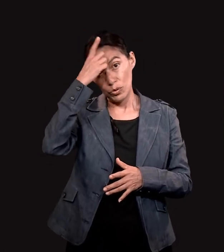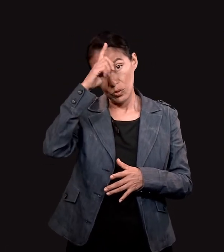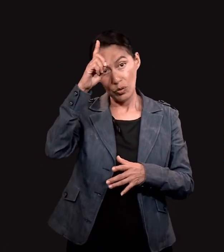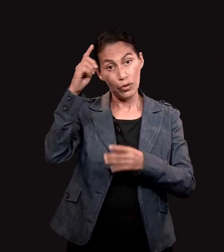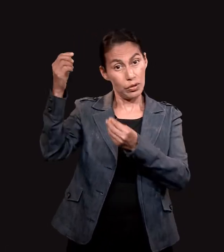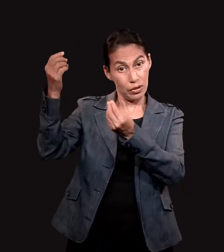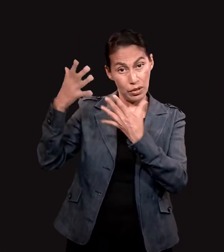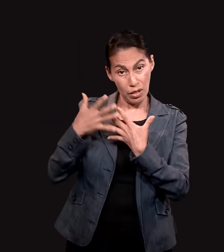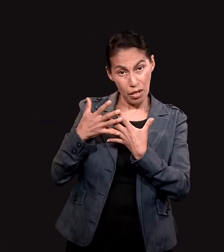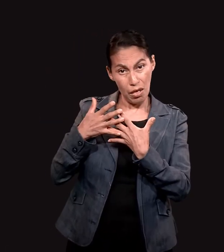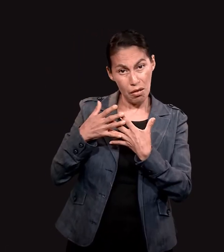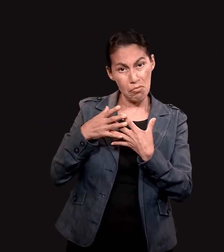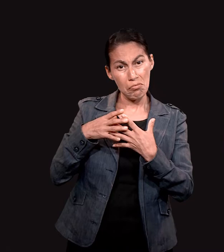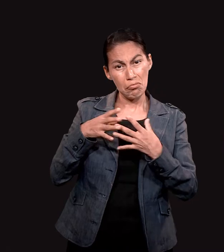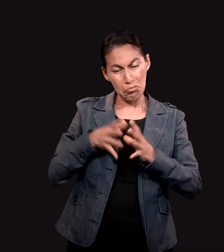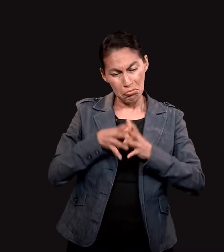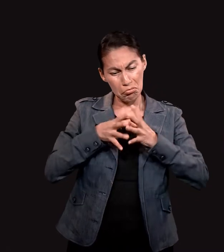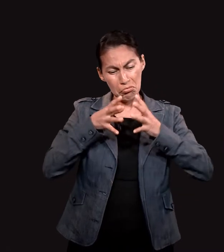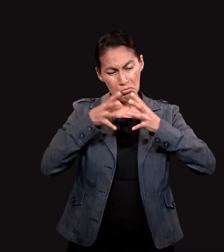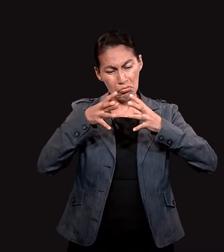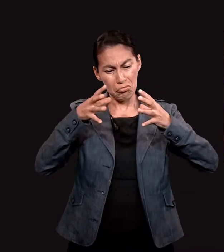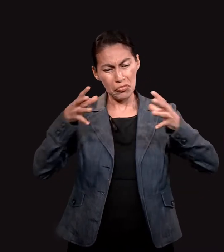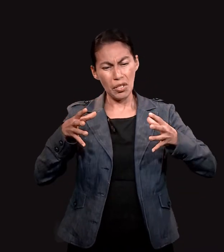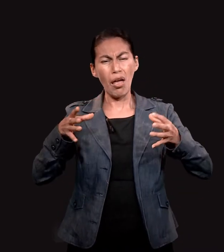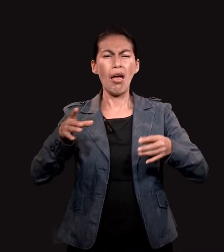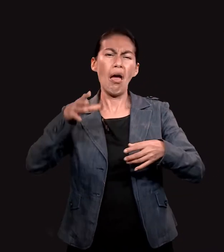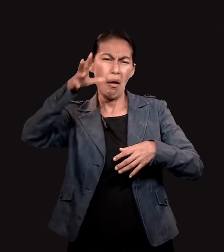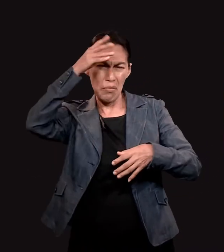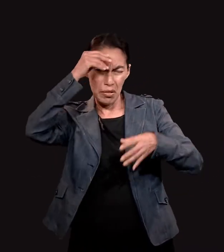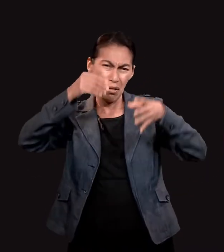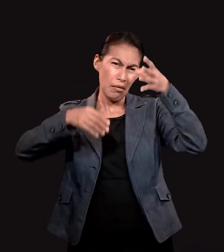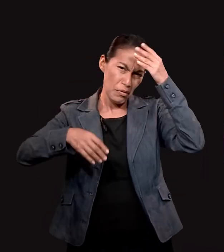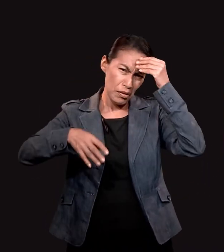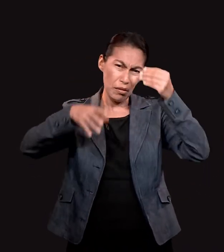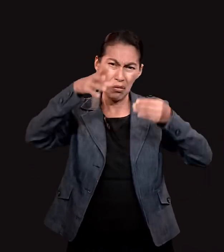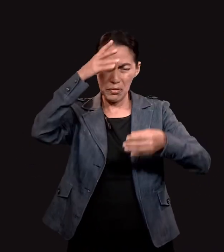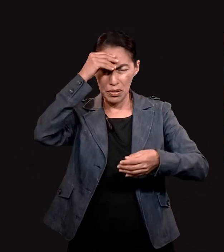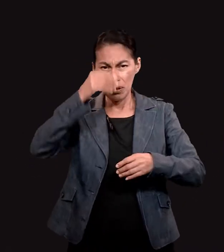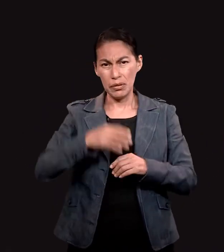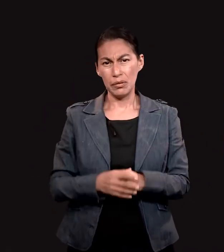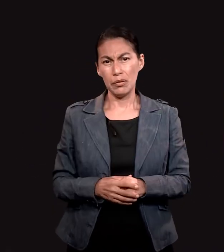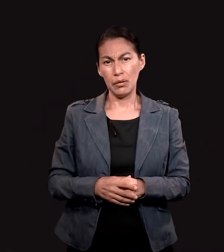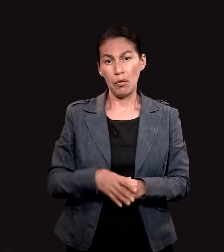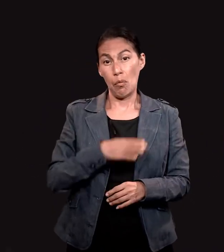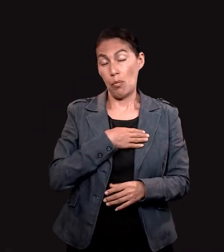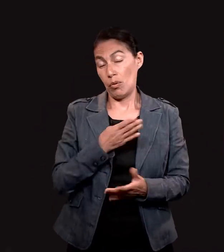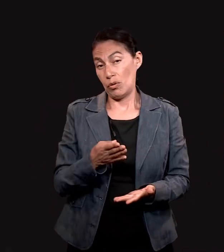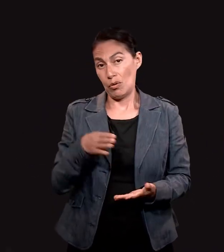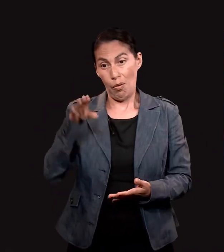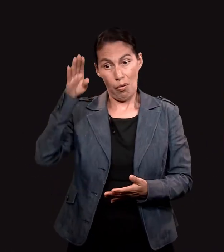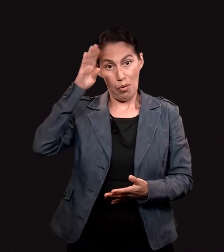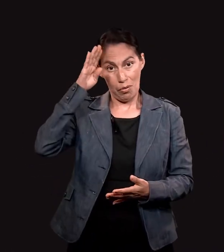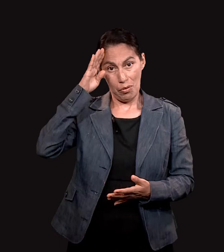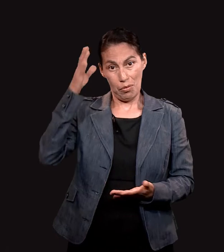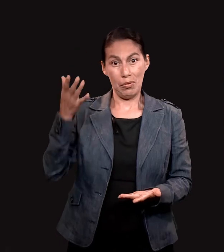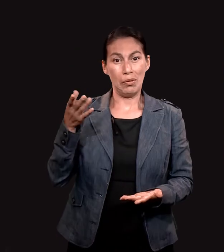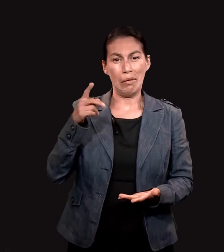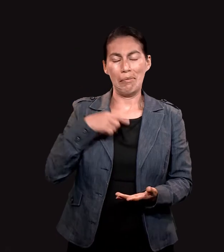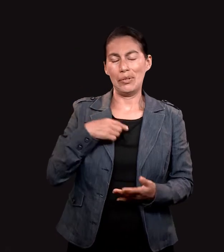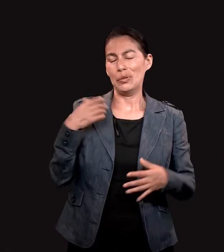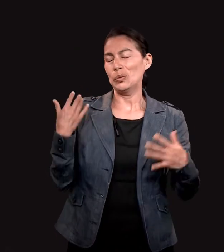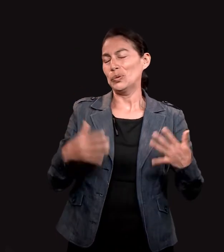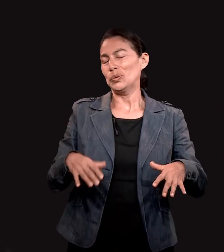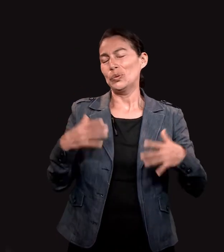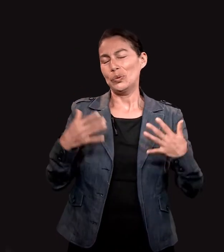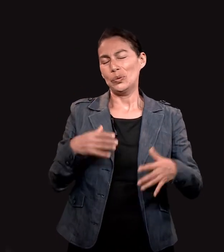pues también multiplicarnos, aprender un poquito más acerca de distintas áreas importantes. Y bueno, pues para mí